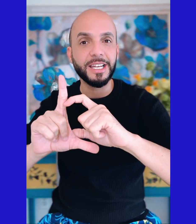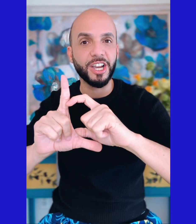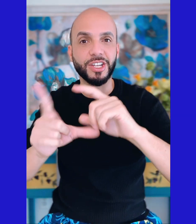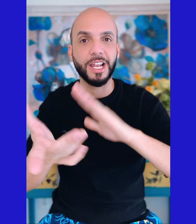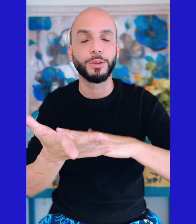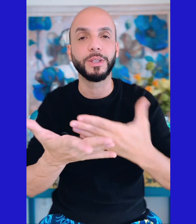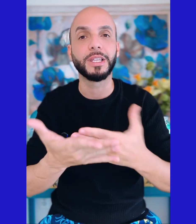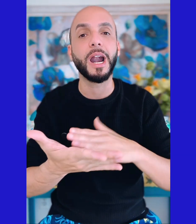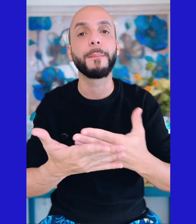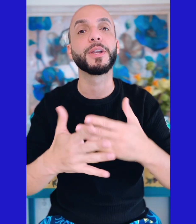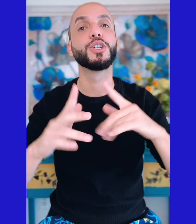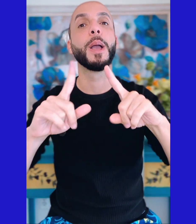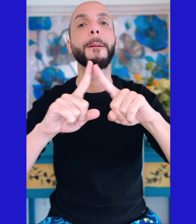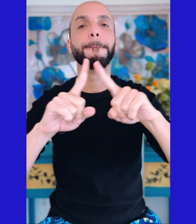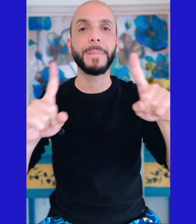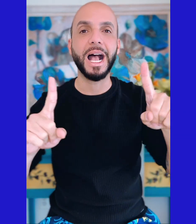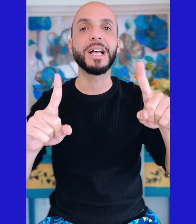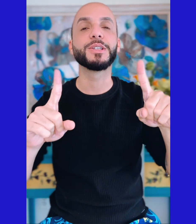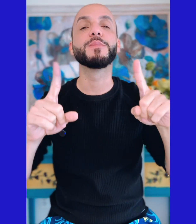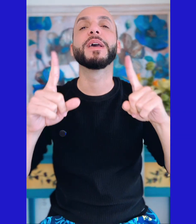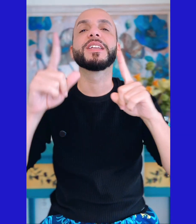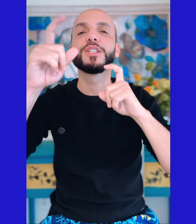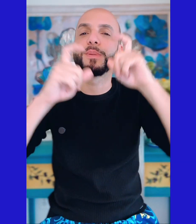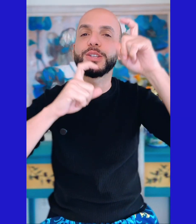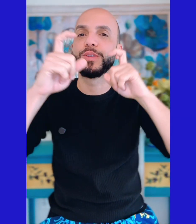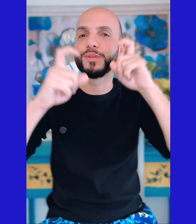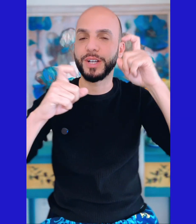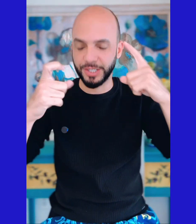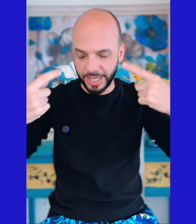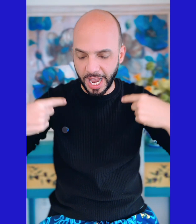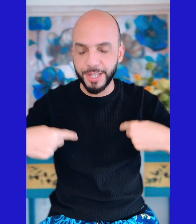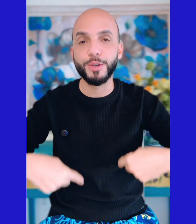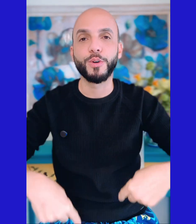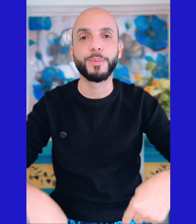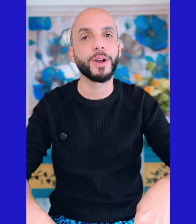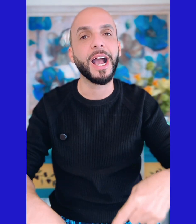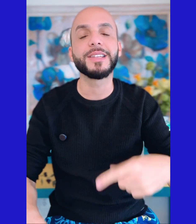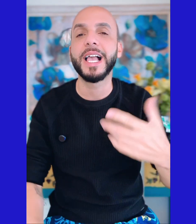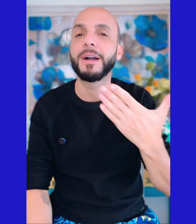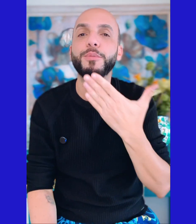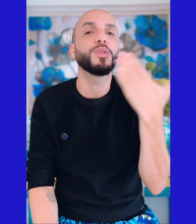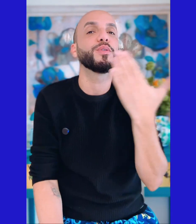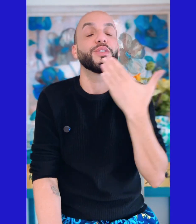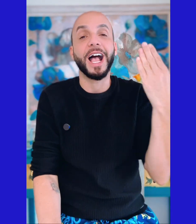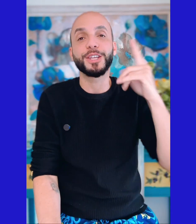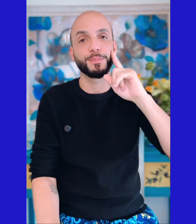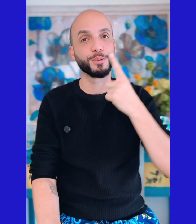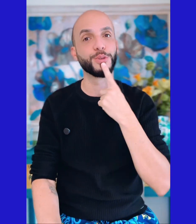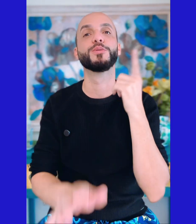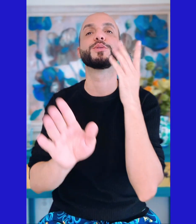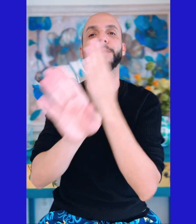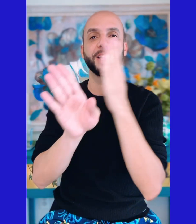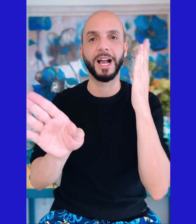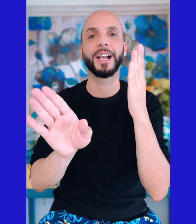né, a janela do intérprete, mas pelas expressões faciais e corporais, era muito fácil para os surdos pegarem,